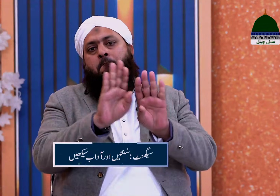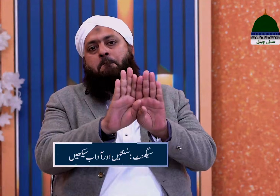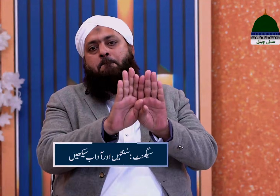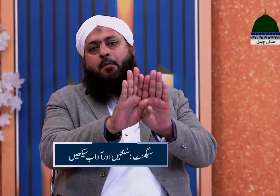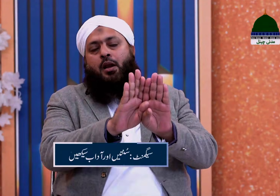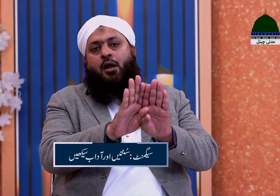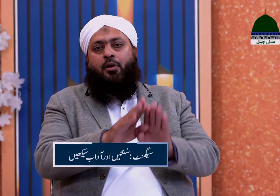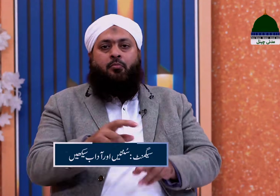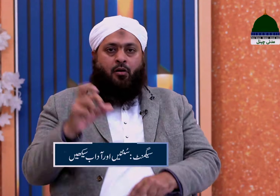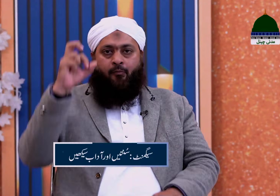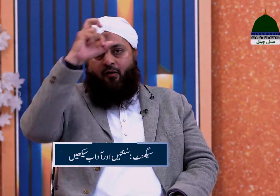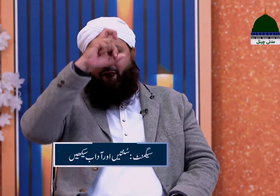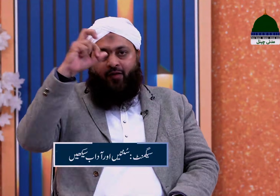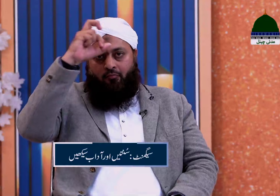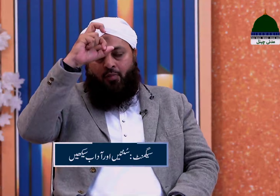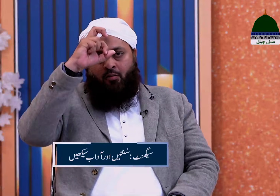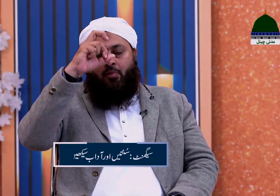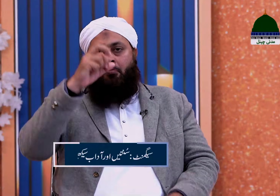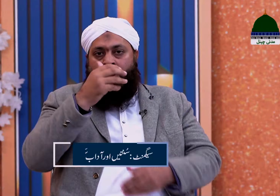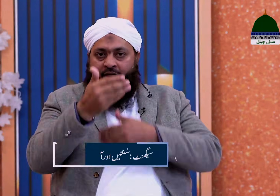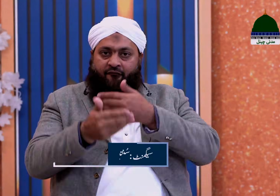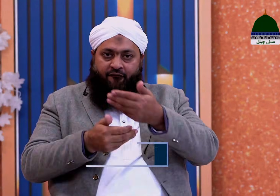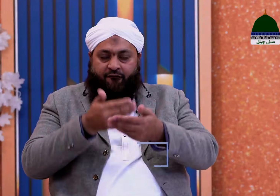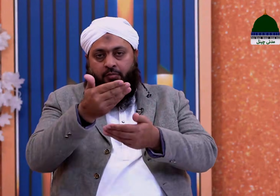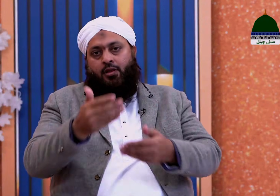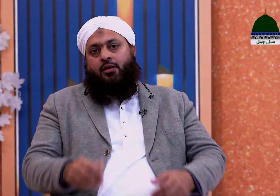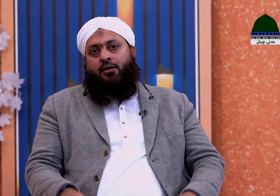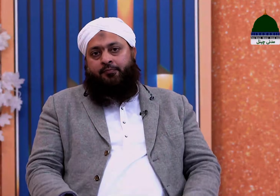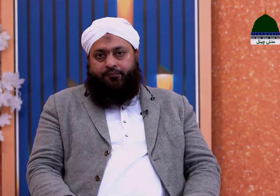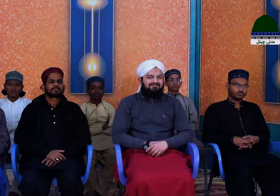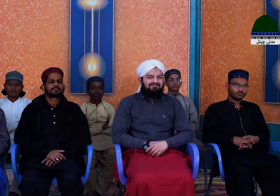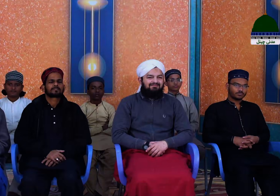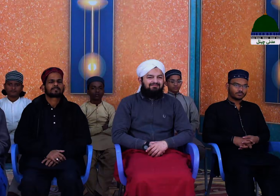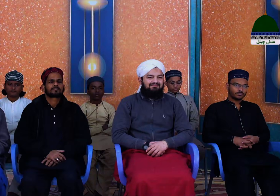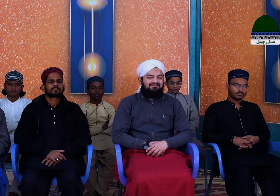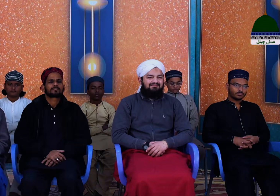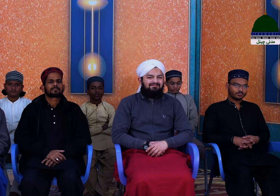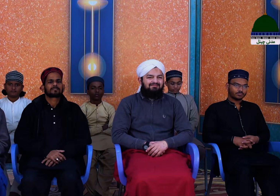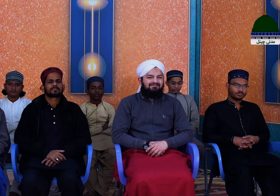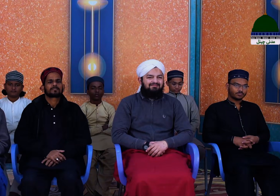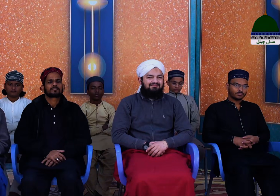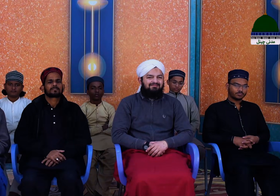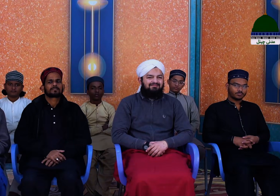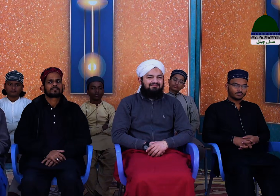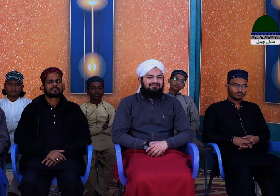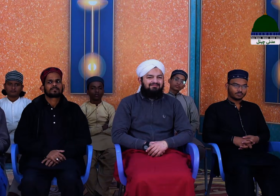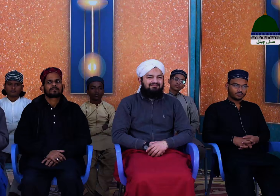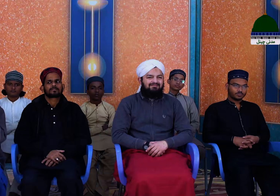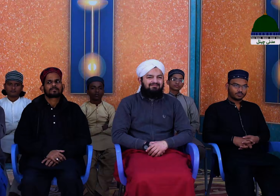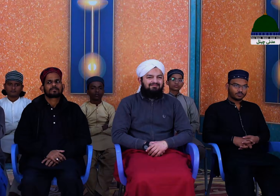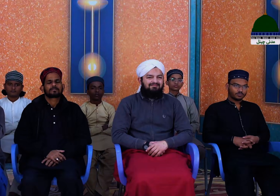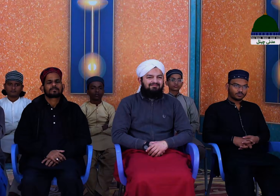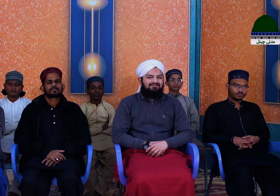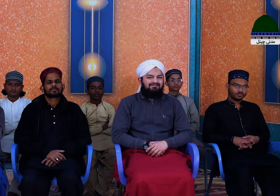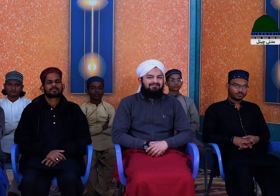منع فرمایا ہے۔ حکیم الامت حضرت مفتی احمد یار خان نعیمی رحمۃ اللہ تعالیٰ علیہ اس حدیث پاک کے تحت فرماتے ہیں،